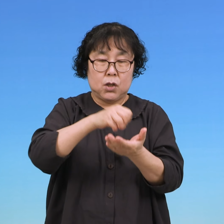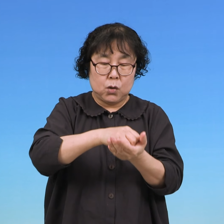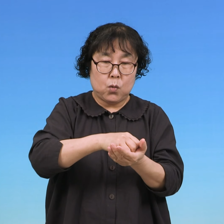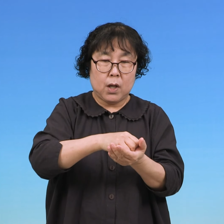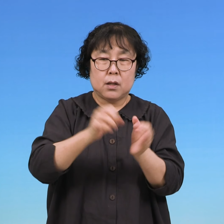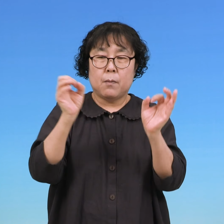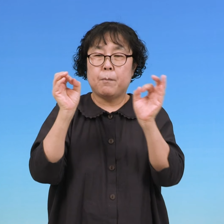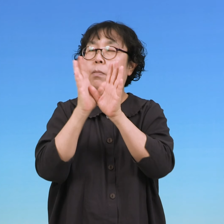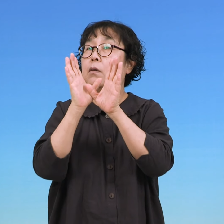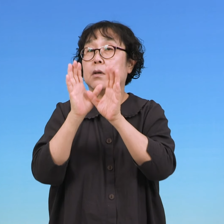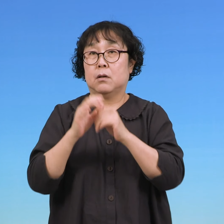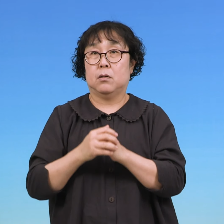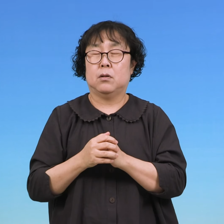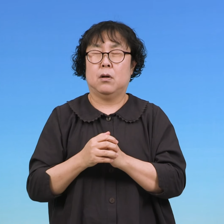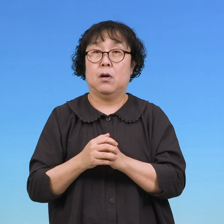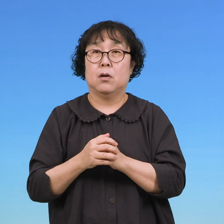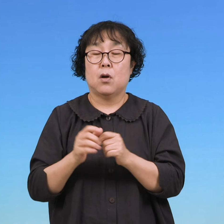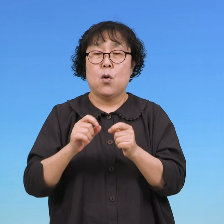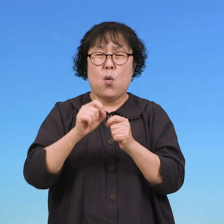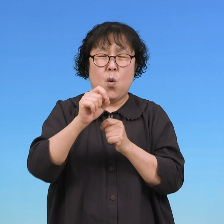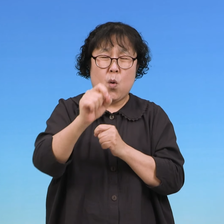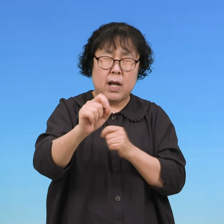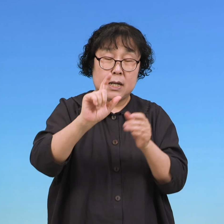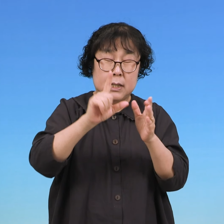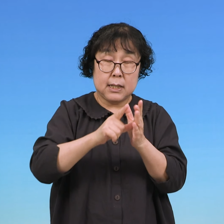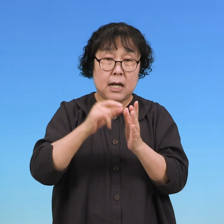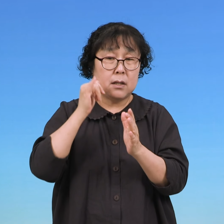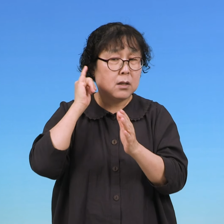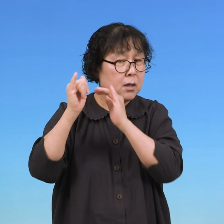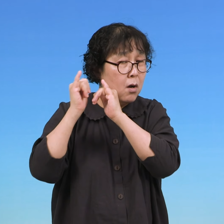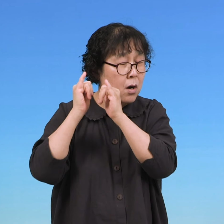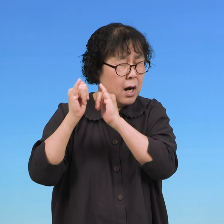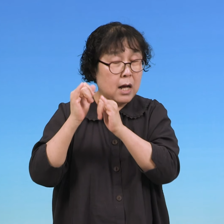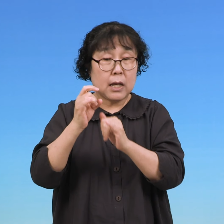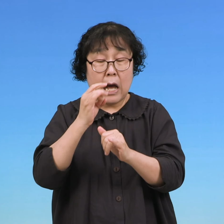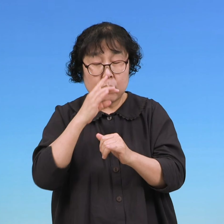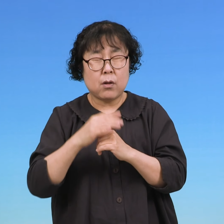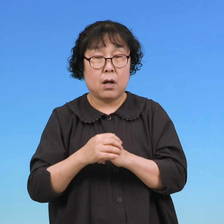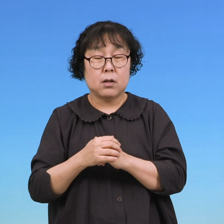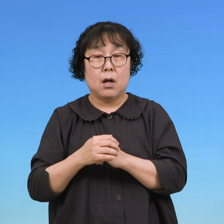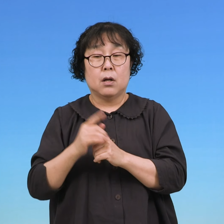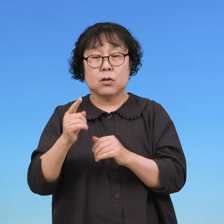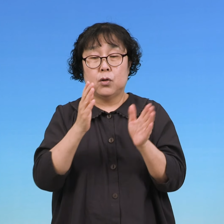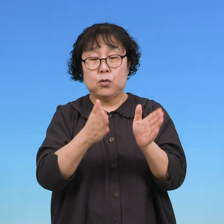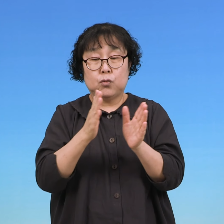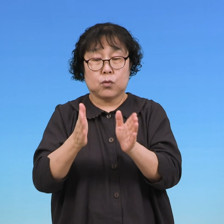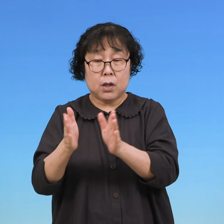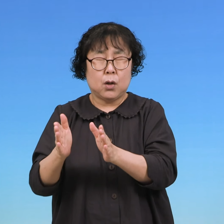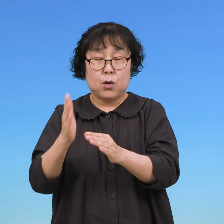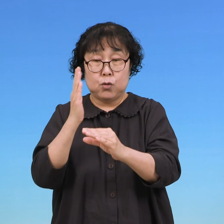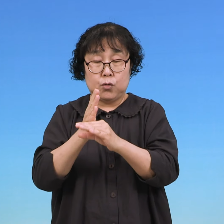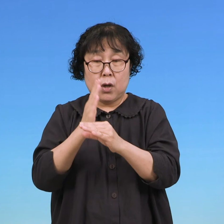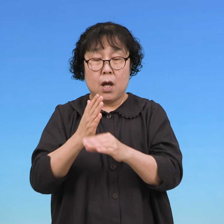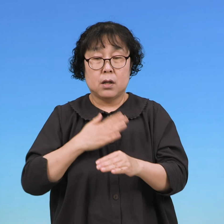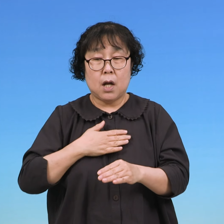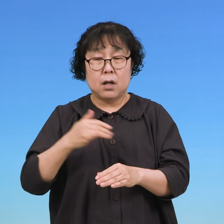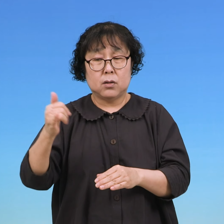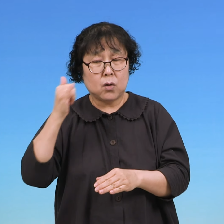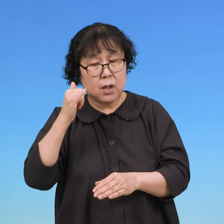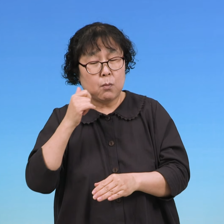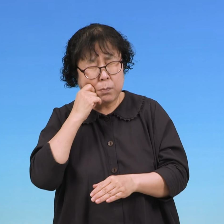오랜 기간 연락이 안 되면 재적 성도로 구분을 짓는데요. 그 과정에서 아, 목사님 전화를 못 받아서 그랬습니다. 아, 나 교회 잘 나가고